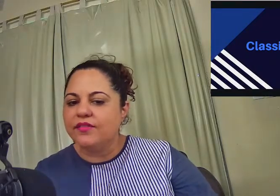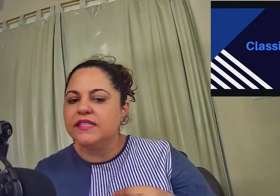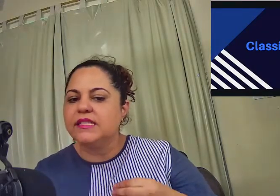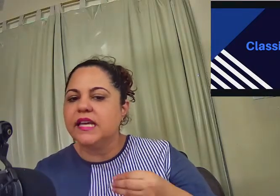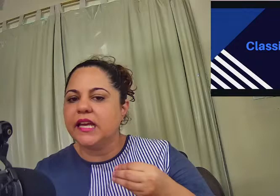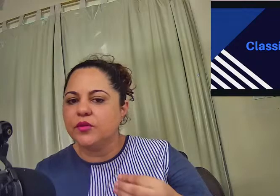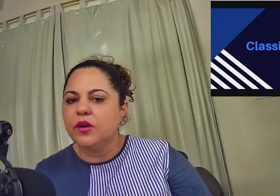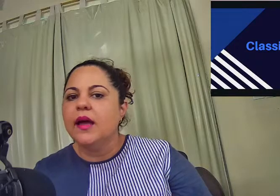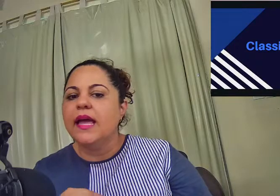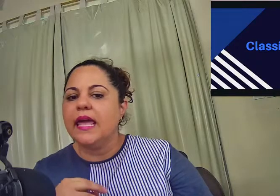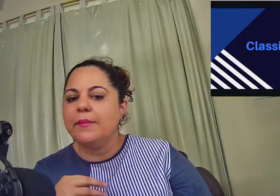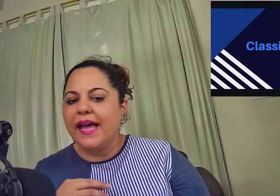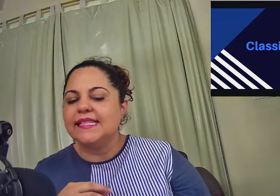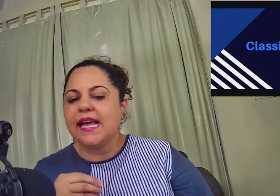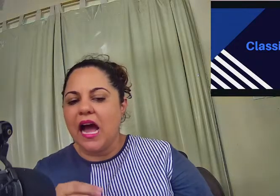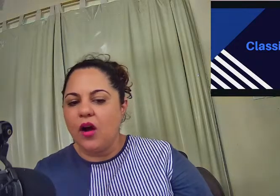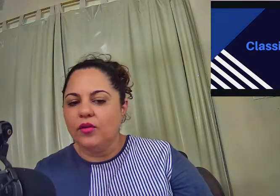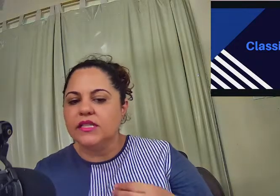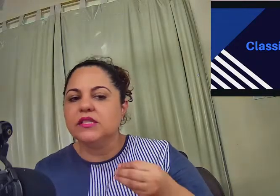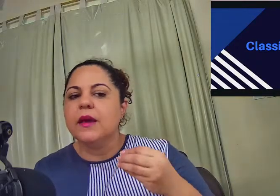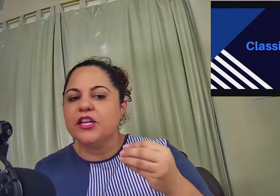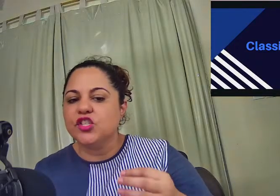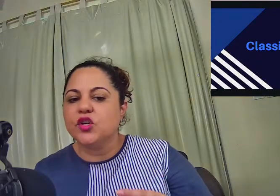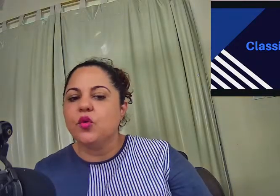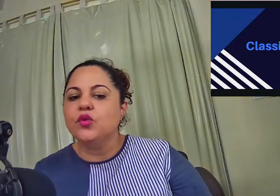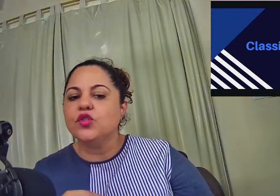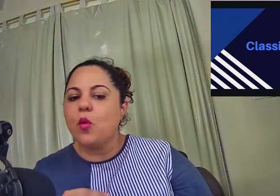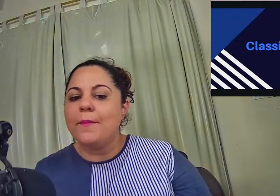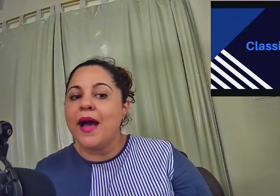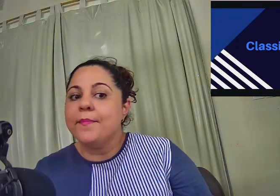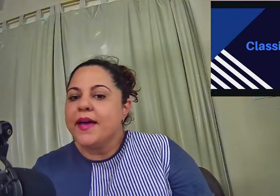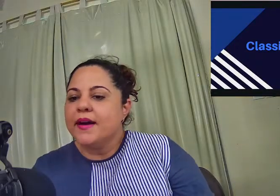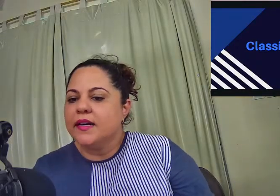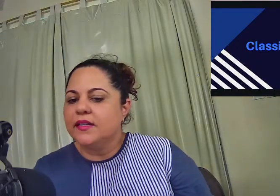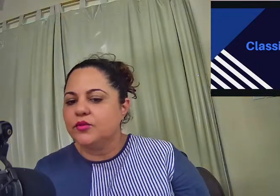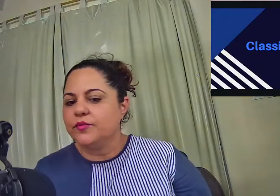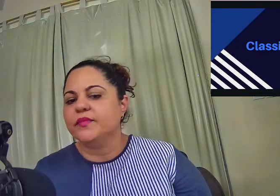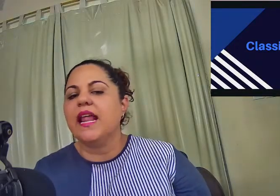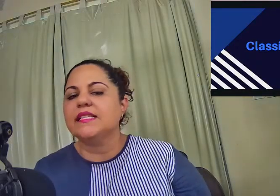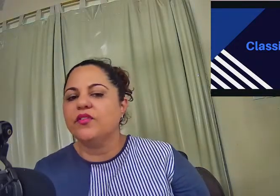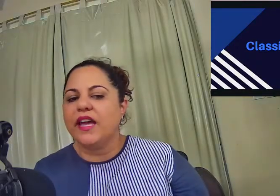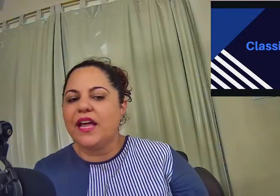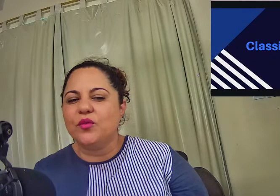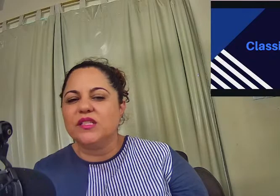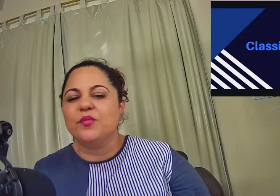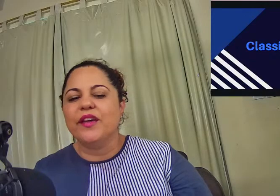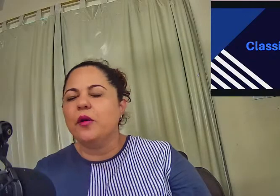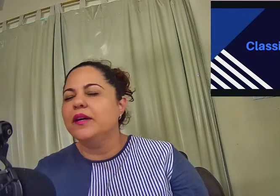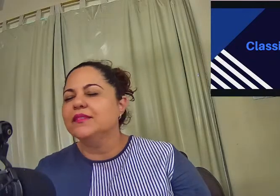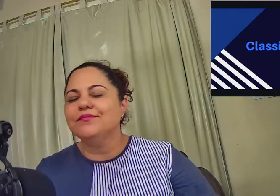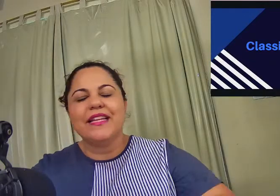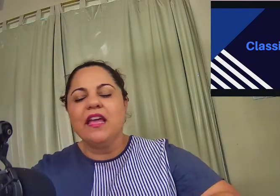fazendo mais aulas para a gente continuar mapeando classificadores, porque é